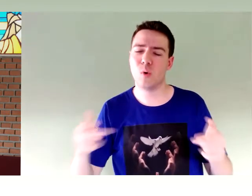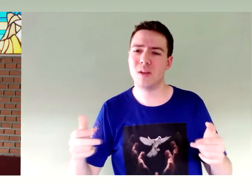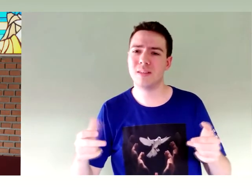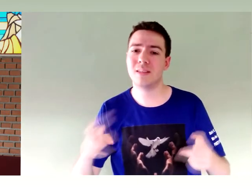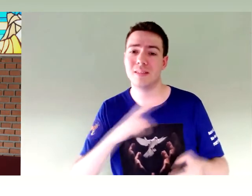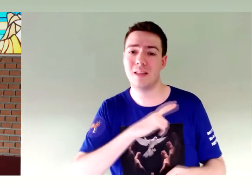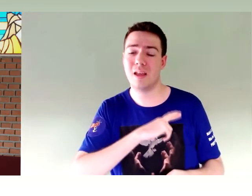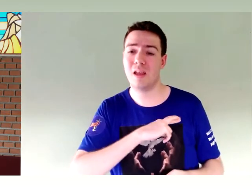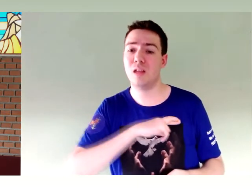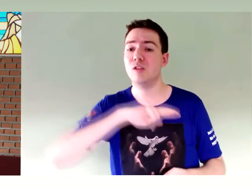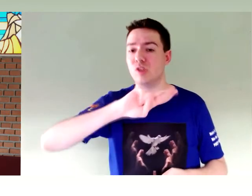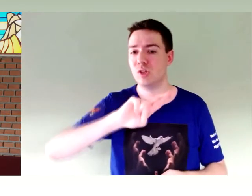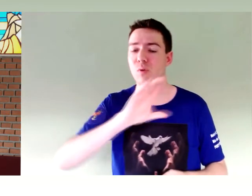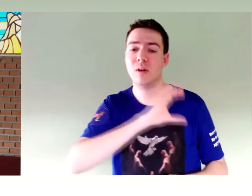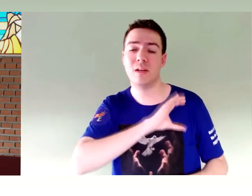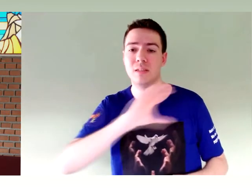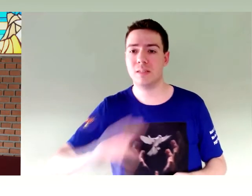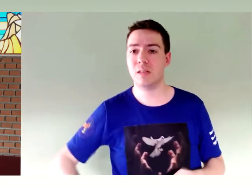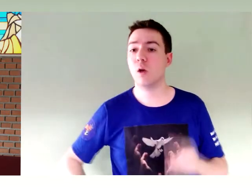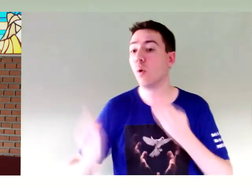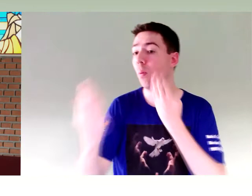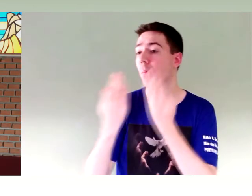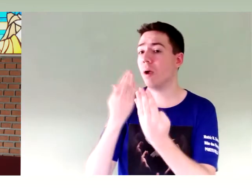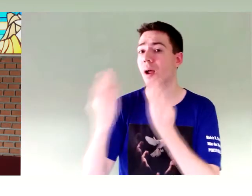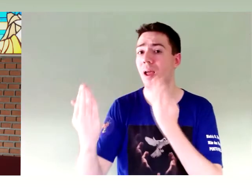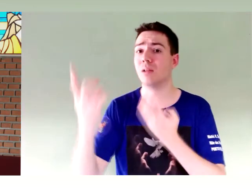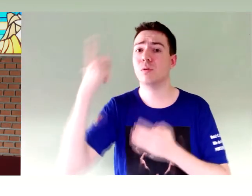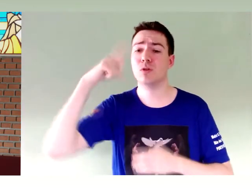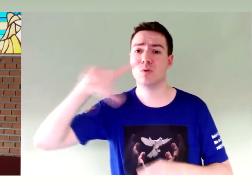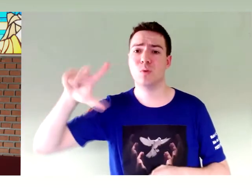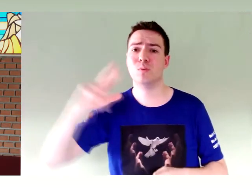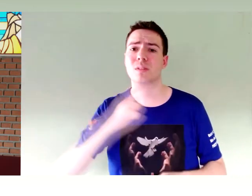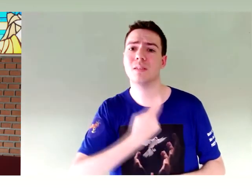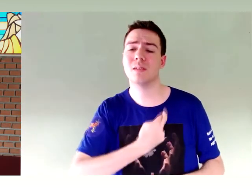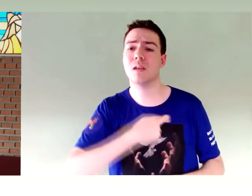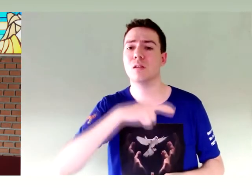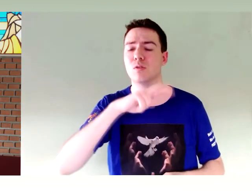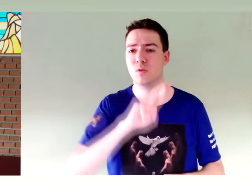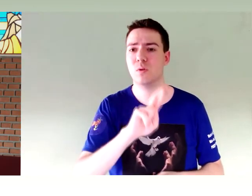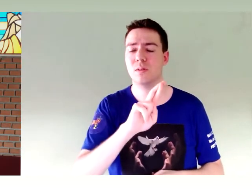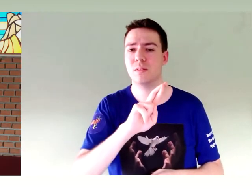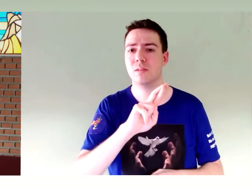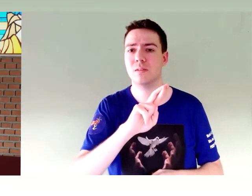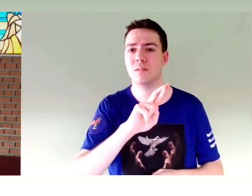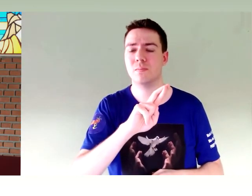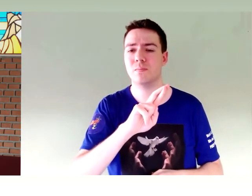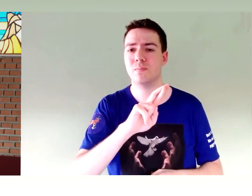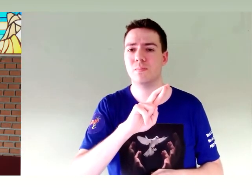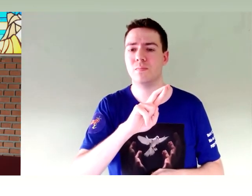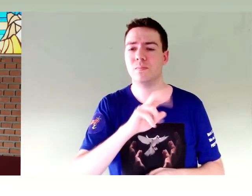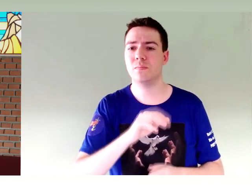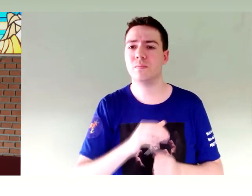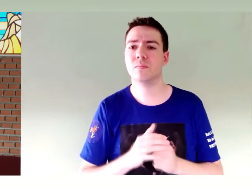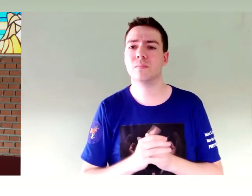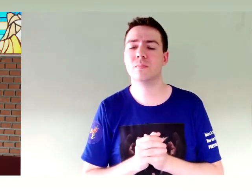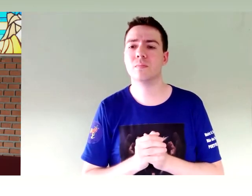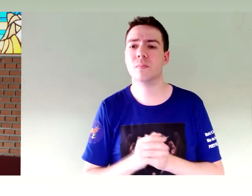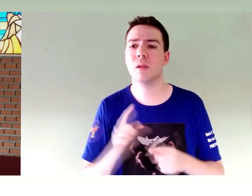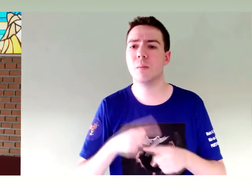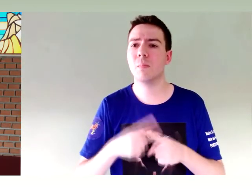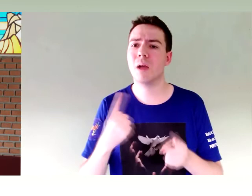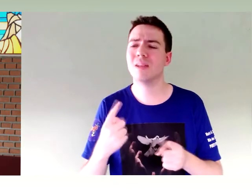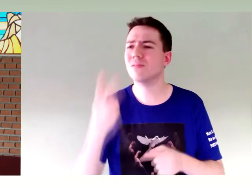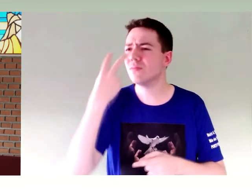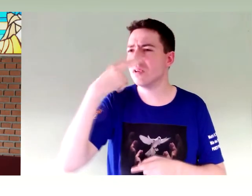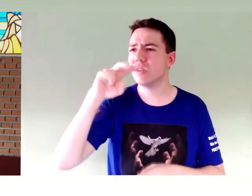elementos essenciais da religião cristã com alguns aspectos das outras tradições religiosas. Mas